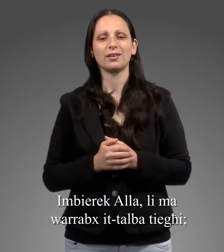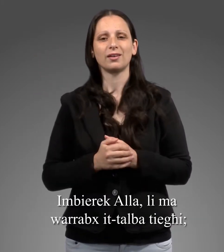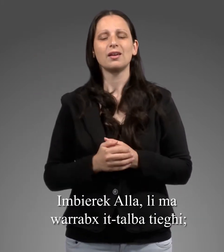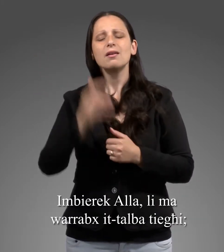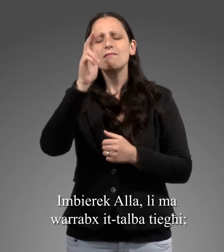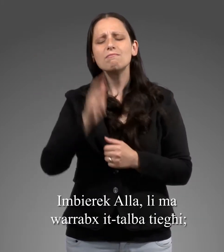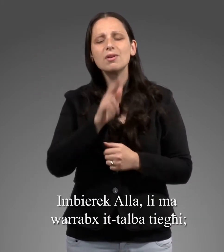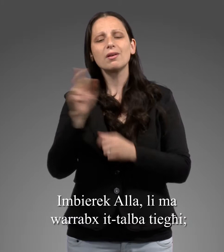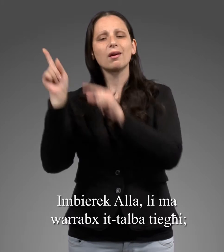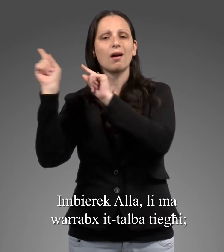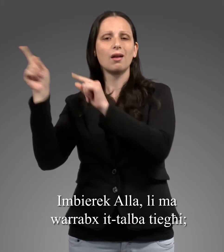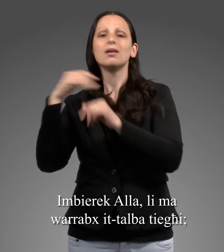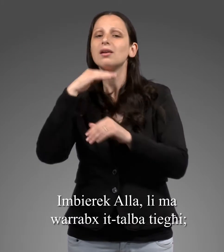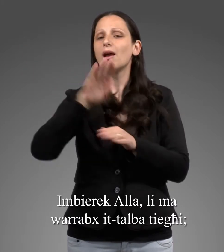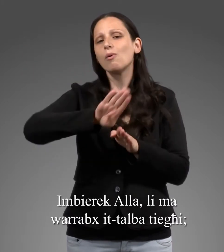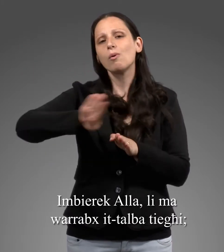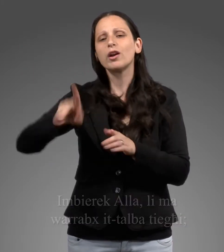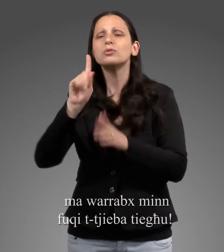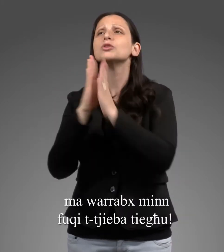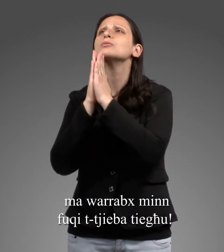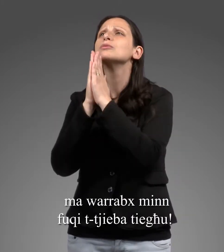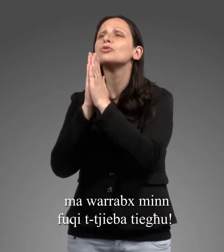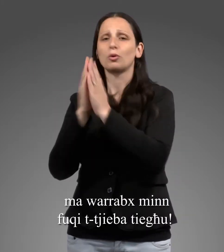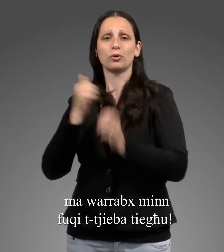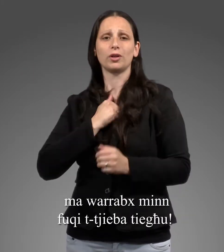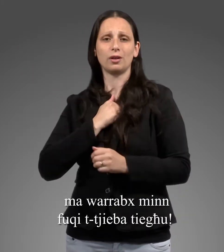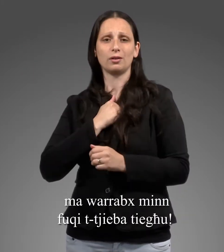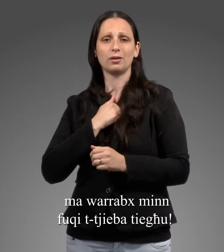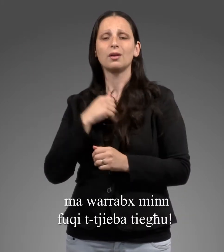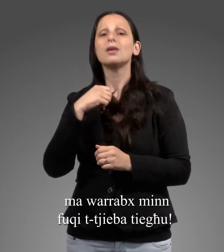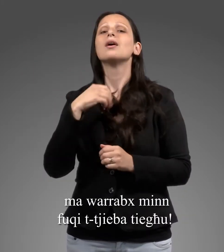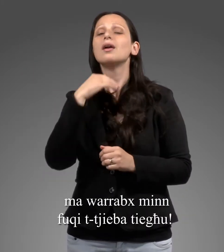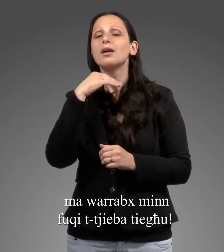li ma warrabx it-talba tiegħi, ma warrabx minn fuqi t-tieba tiegħu.